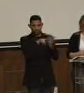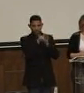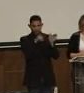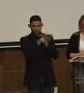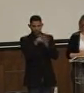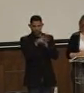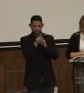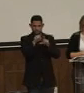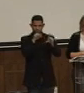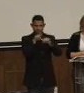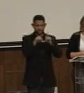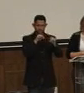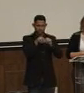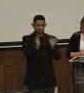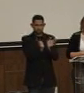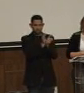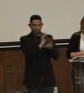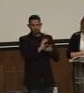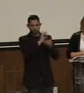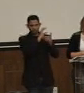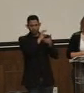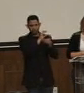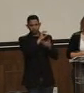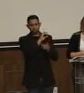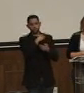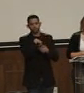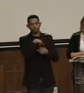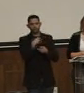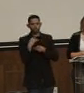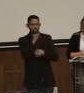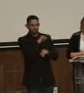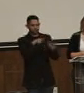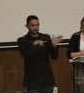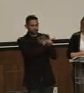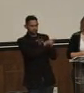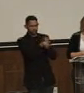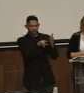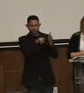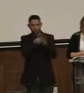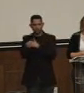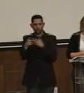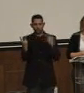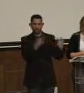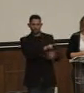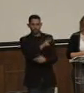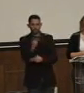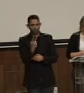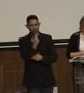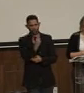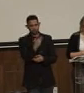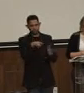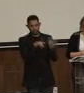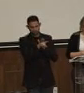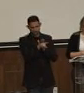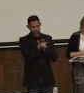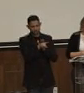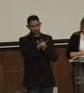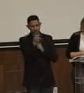que foram selecionadas pela comissão, que serão dirigidas aos 2 candidatos simultaneamente.